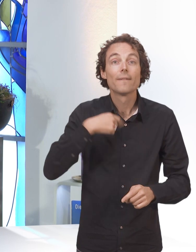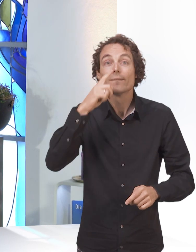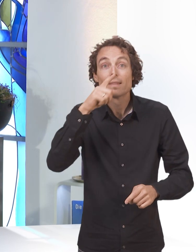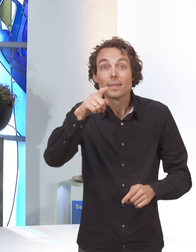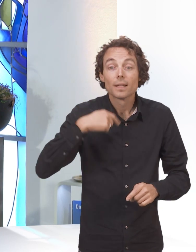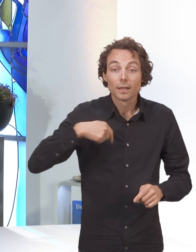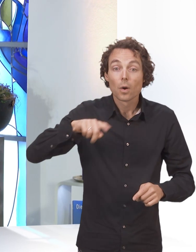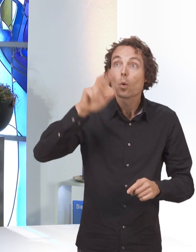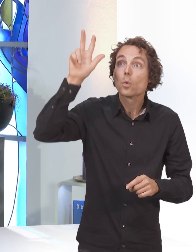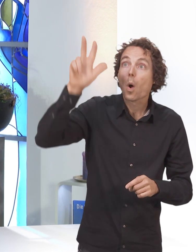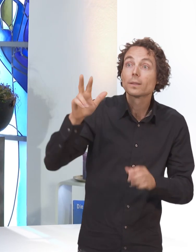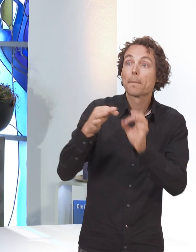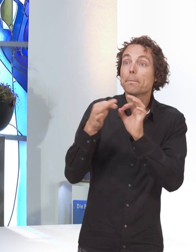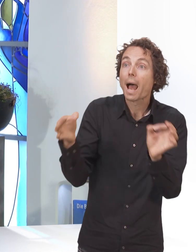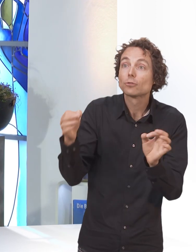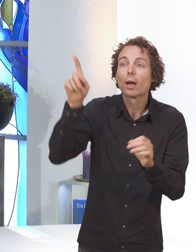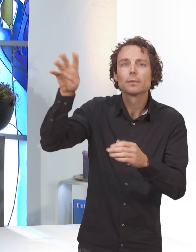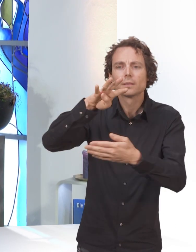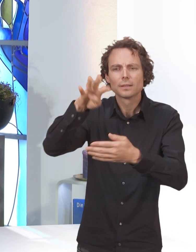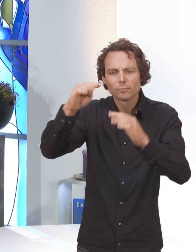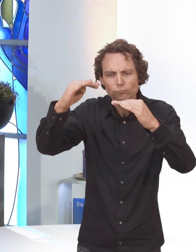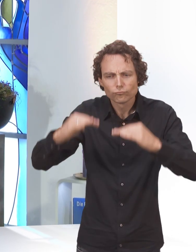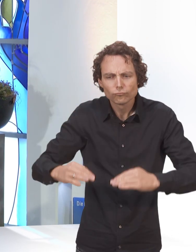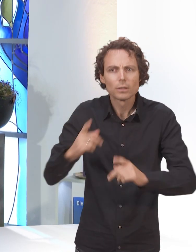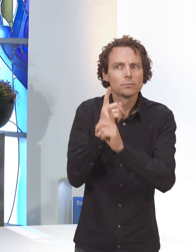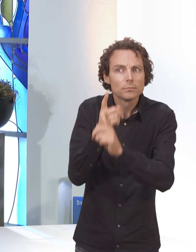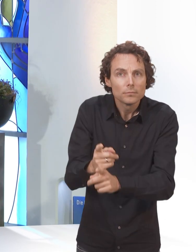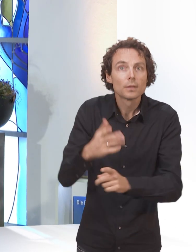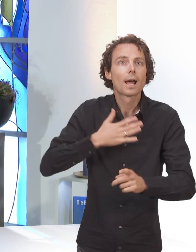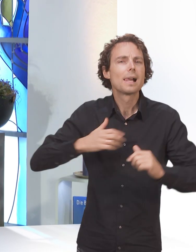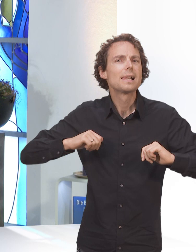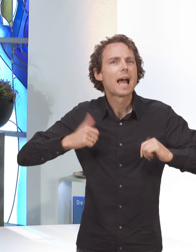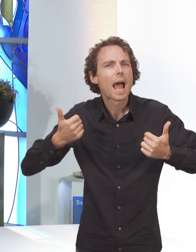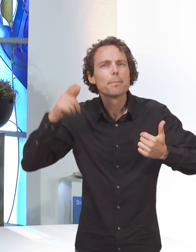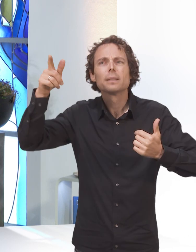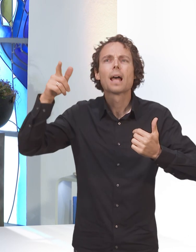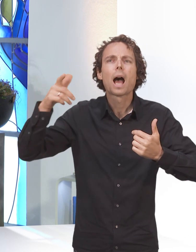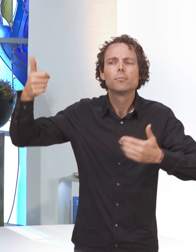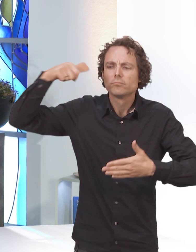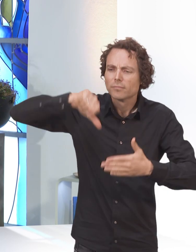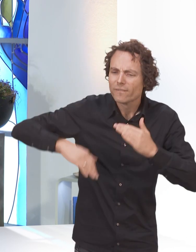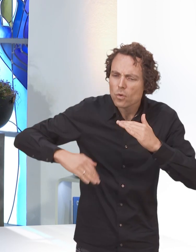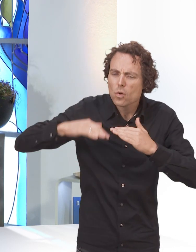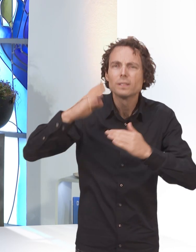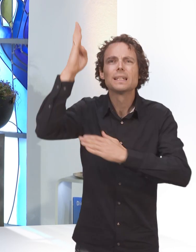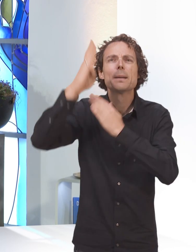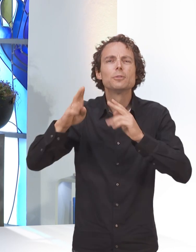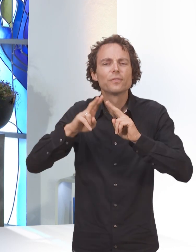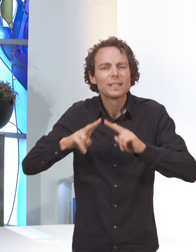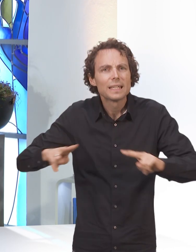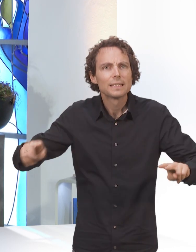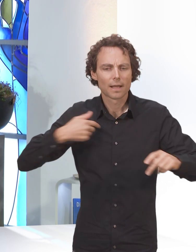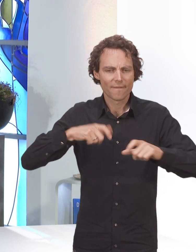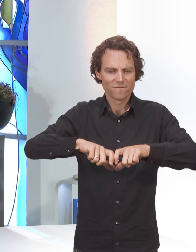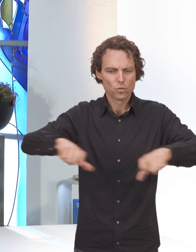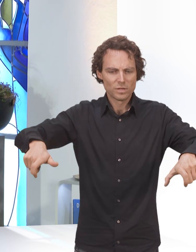Gottes Maßstäben, nach seiner Partitur ausrichte, wird mein Leben ausgefüllt mit himmlischem Frieden. Ich erlebe ein Fundament,